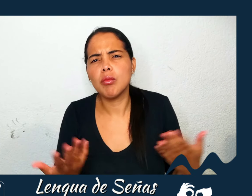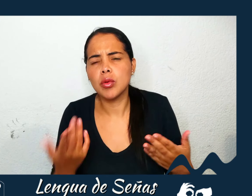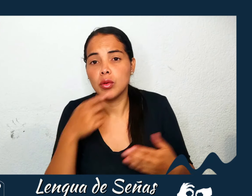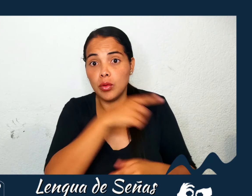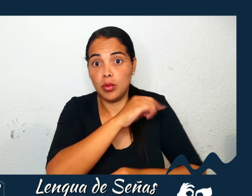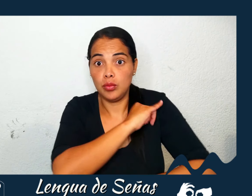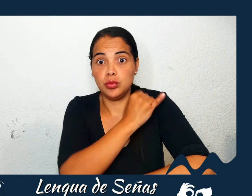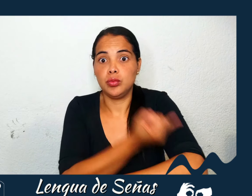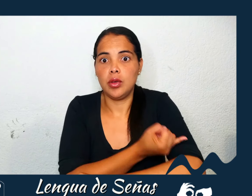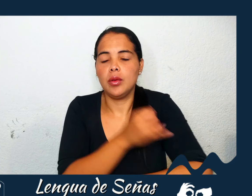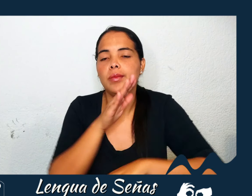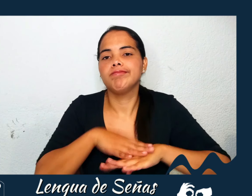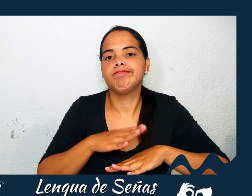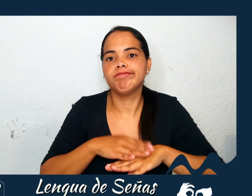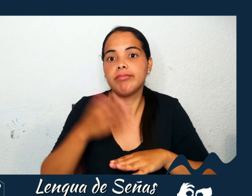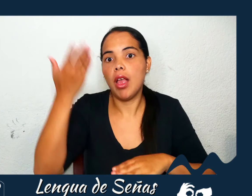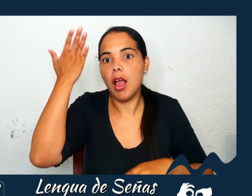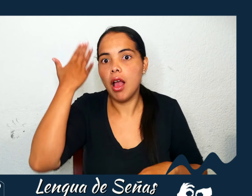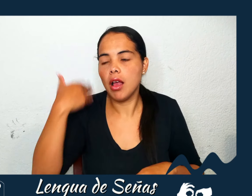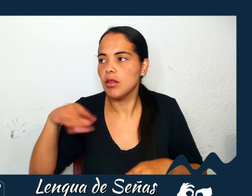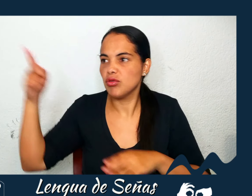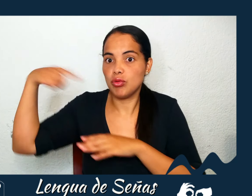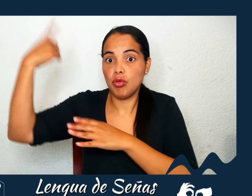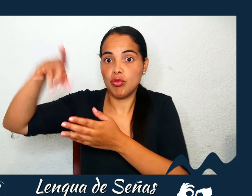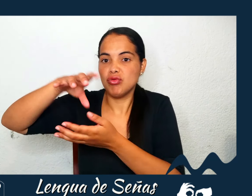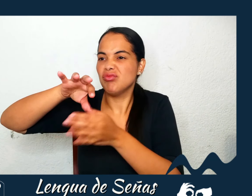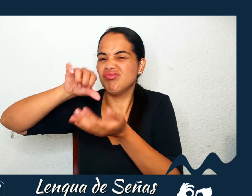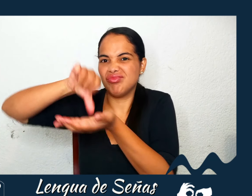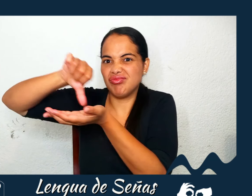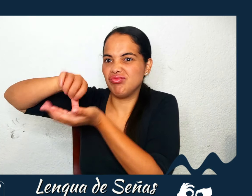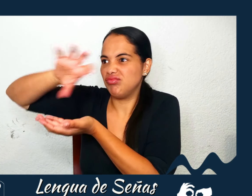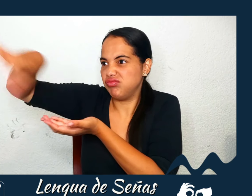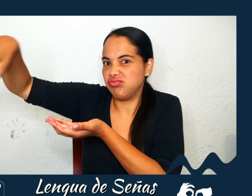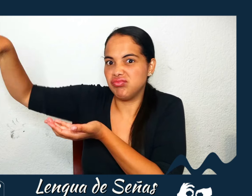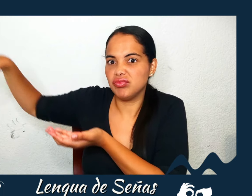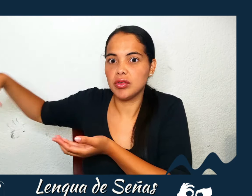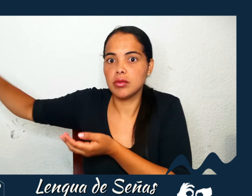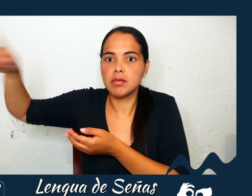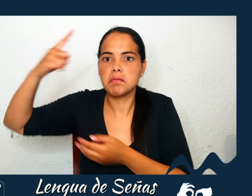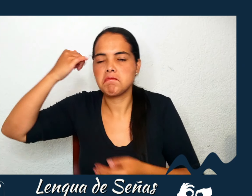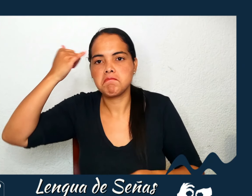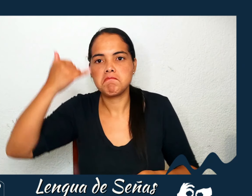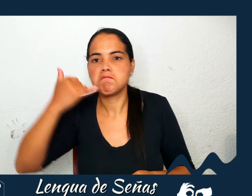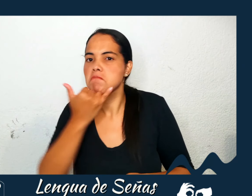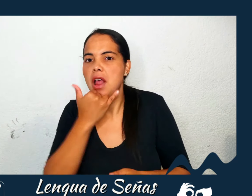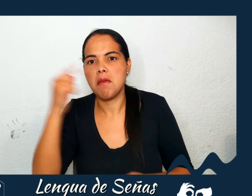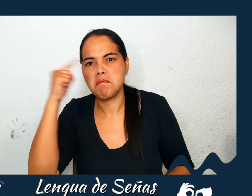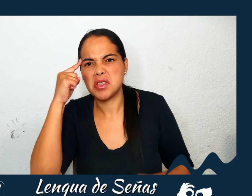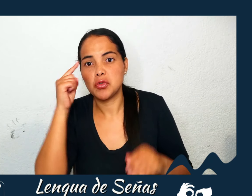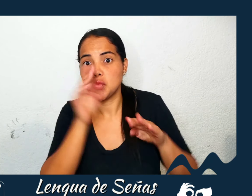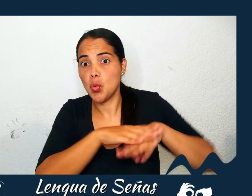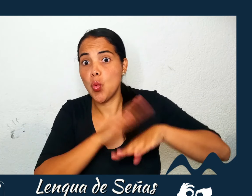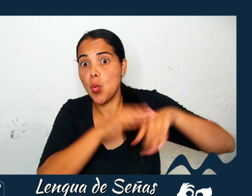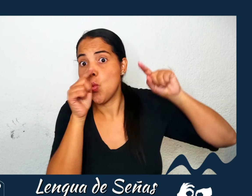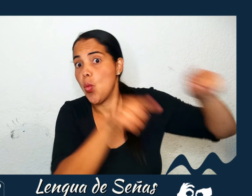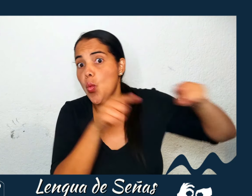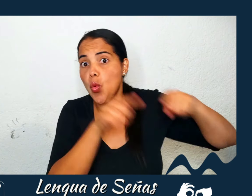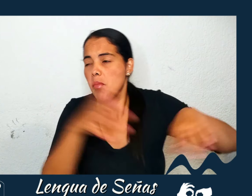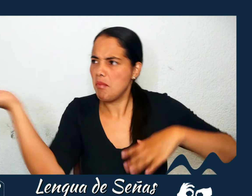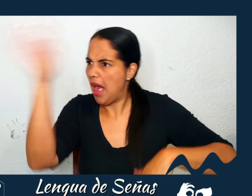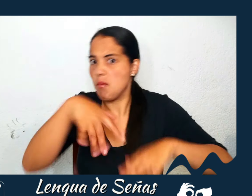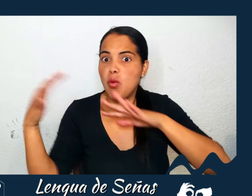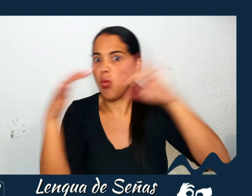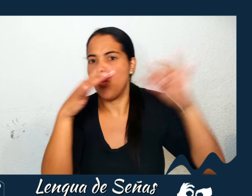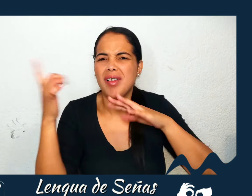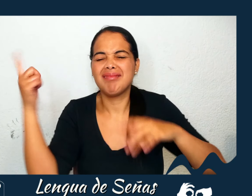un pensamiento inapropiado de las tribus que estaban al occidente les llevó a ellos a considerar aún inclusive